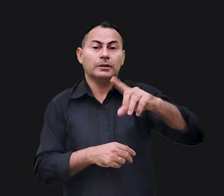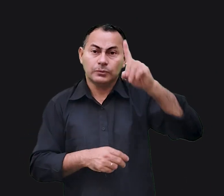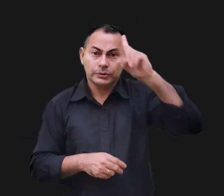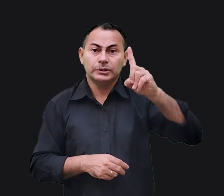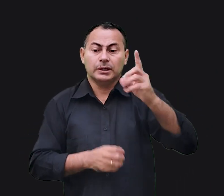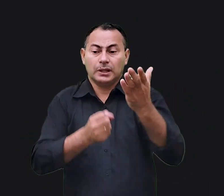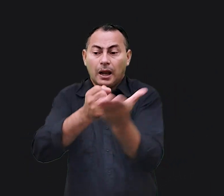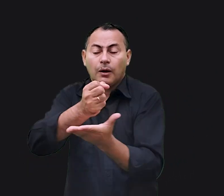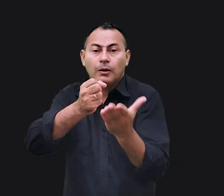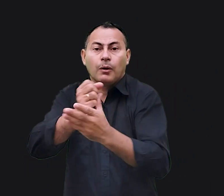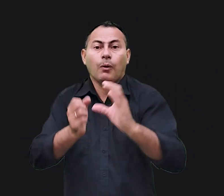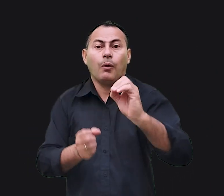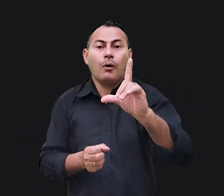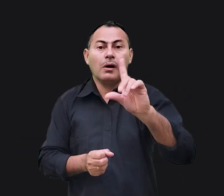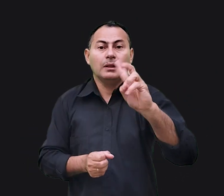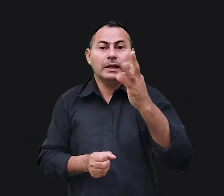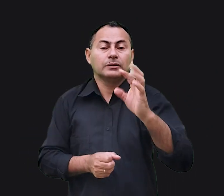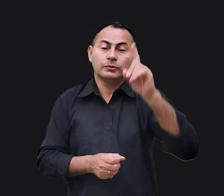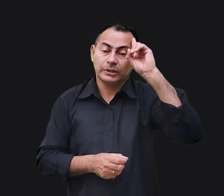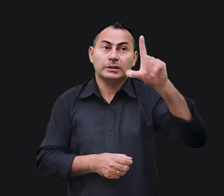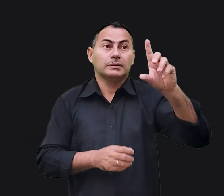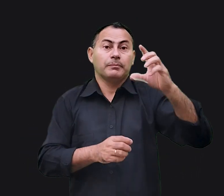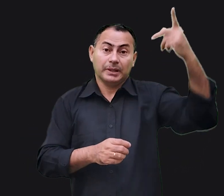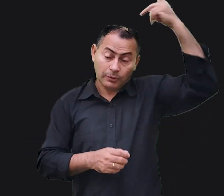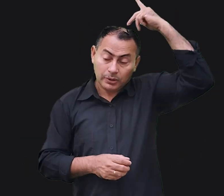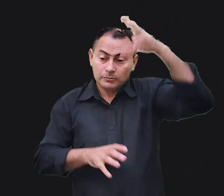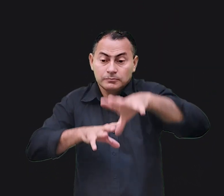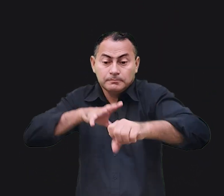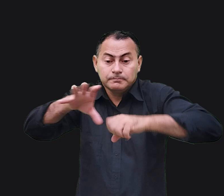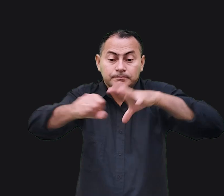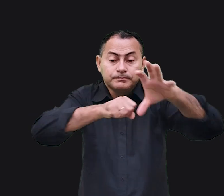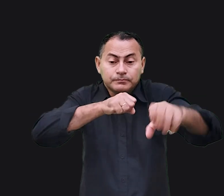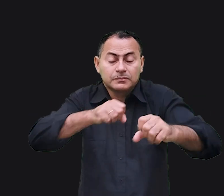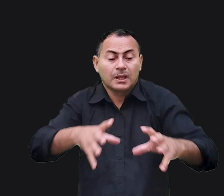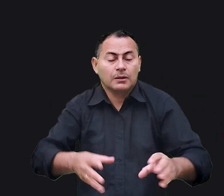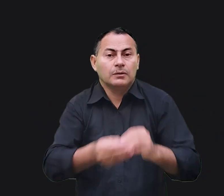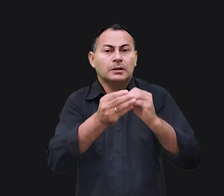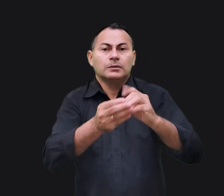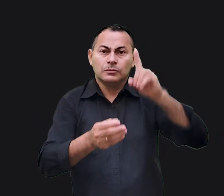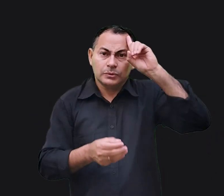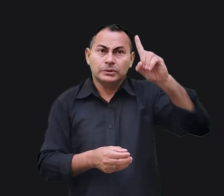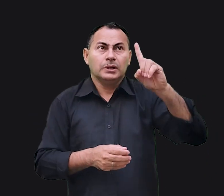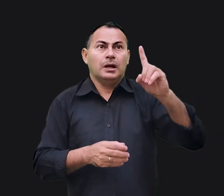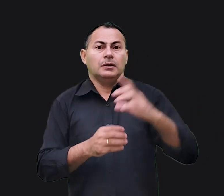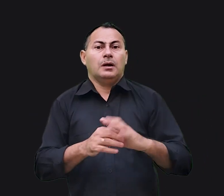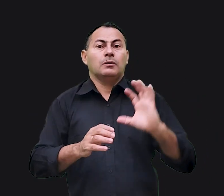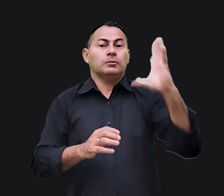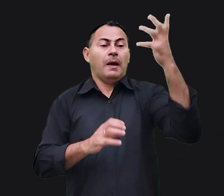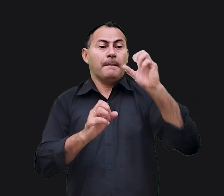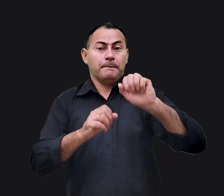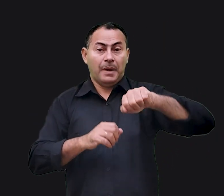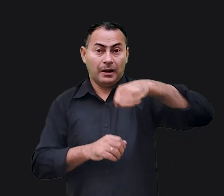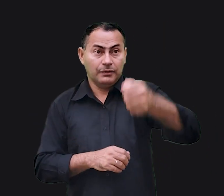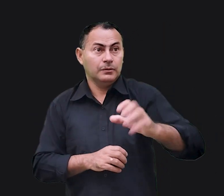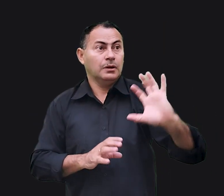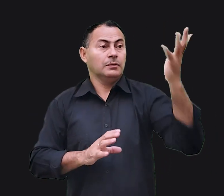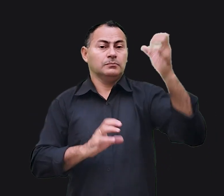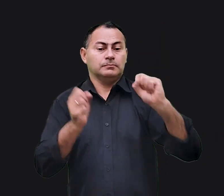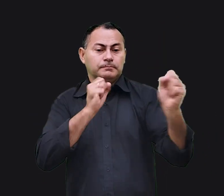da colheita, no dia do Pentecostes. Quando chegou o grande dia, sinais e maravilhas acompanharam a vinda do Espírito